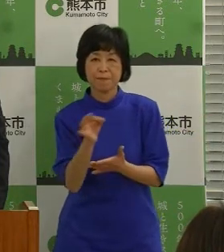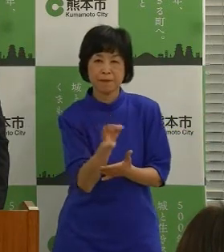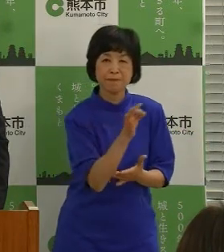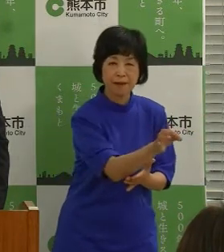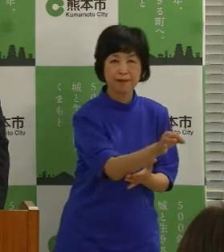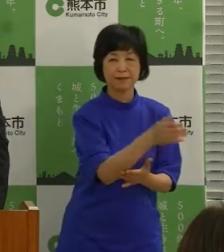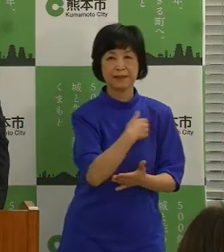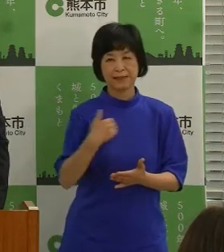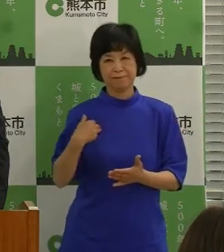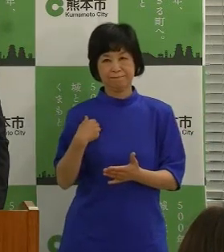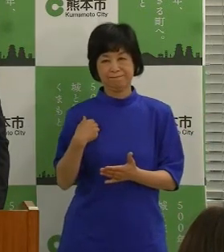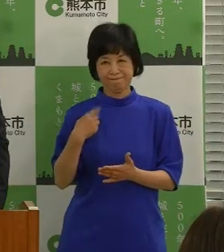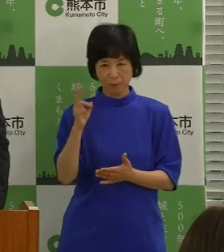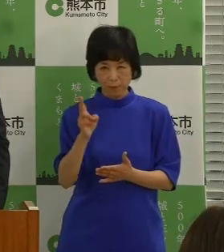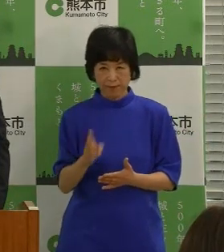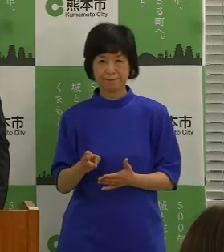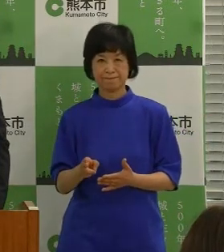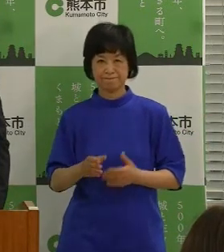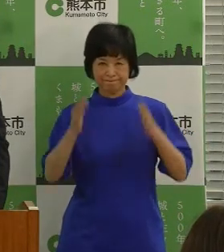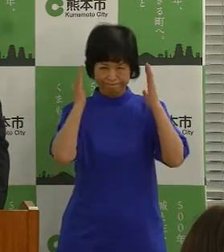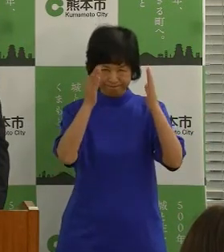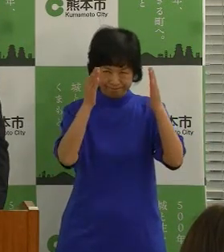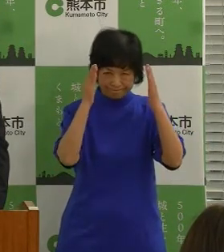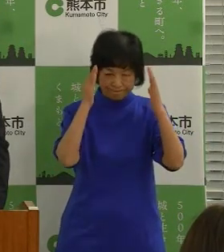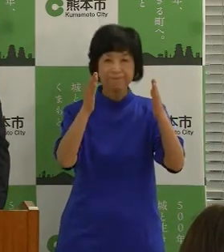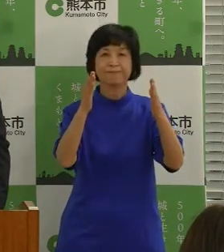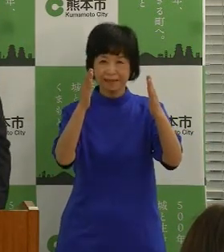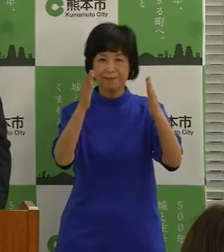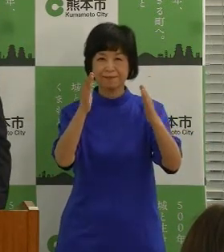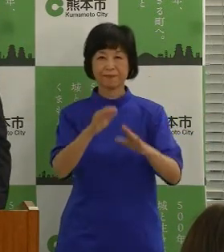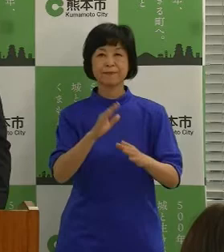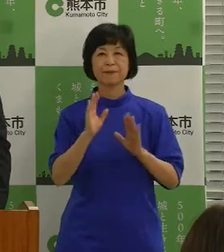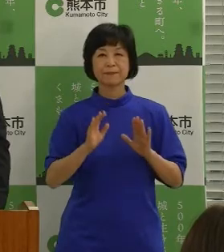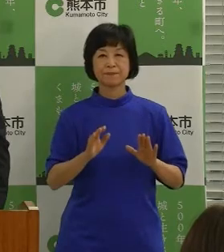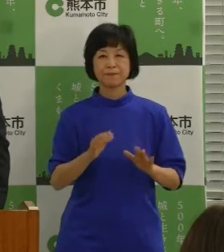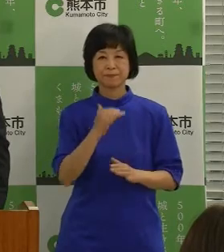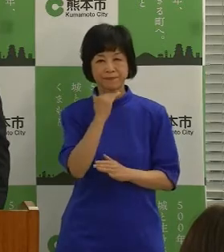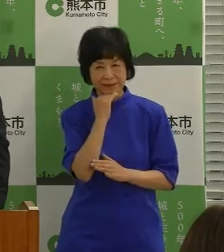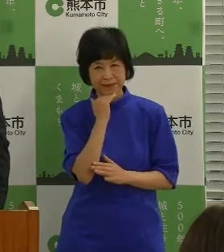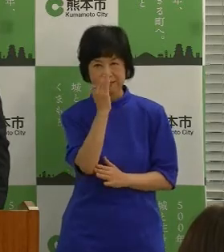全力を尽くしてまいりますので、今しばらくお待ちいただきますようお願いをいたします。